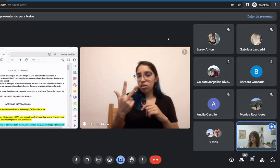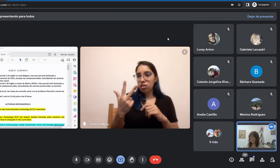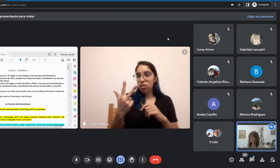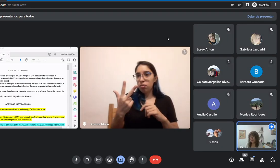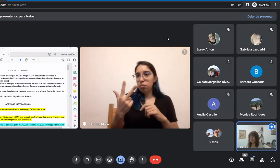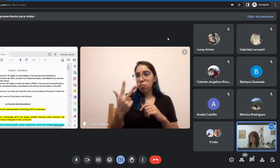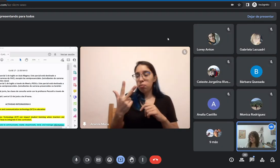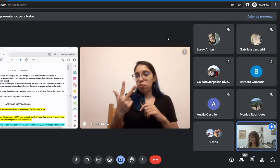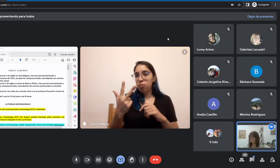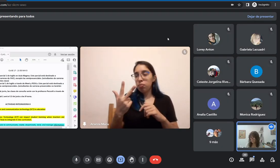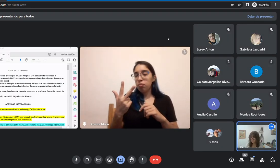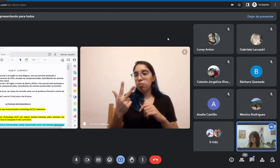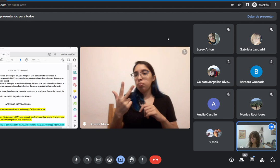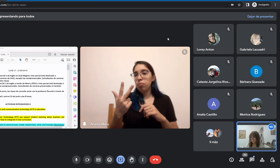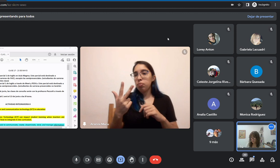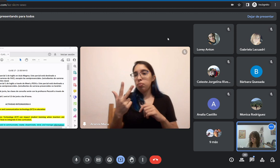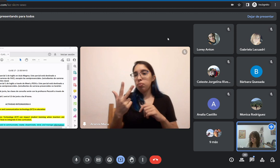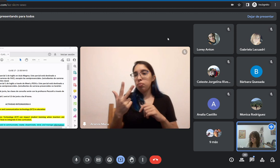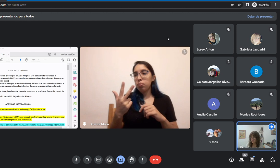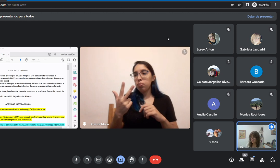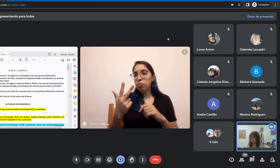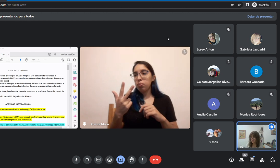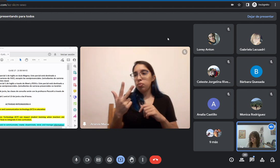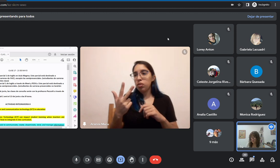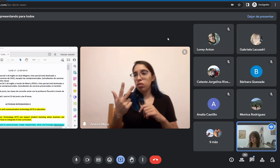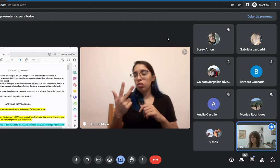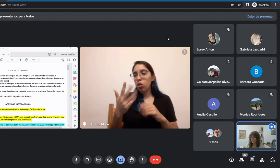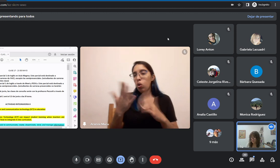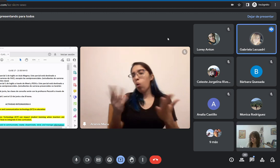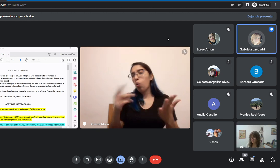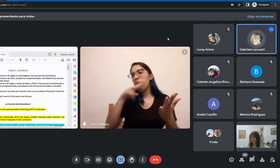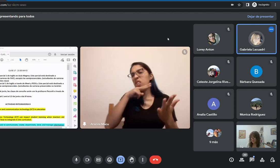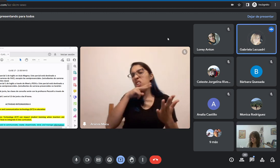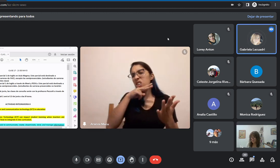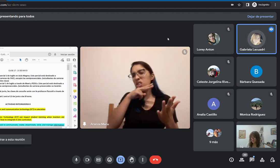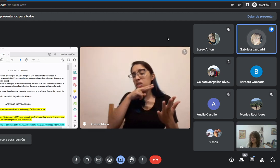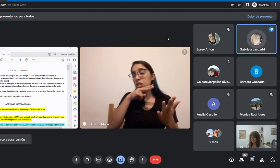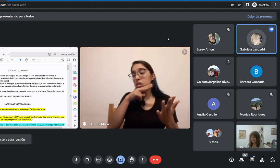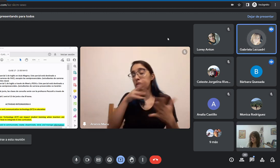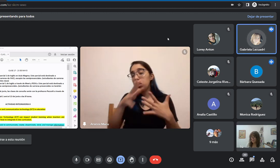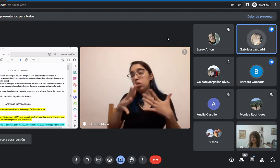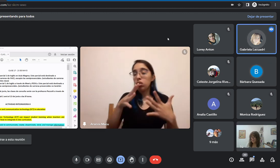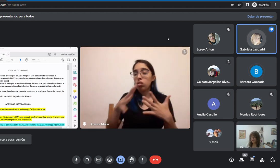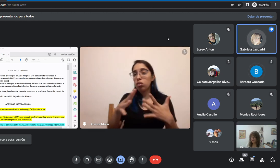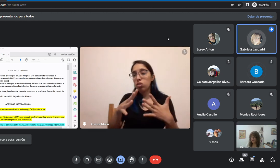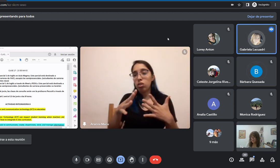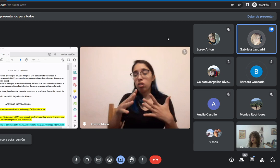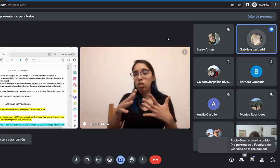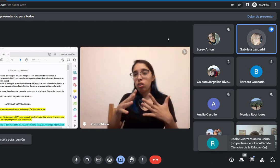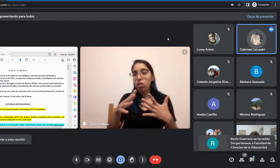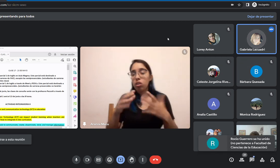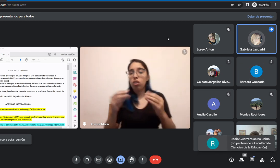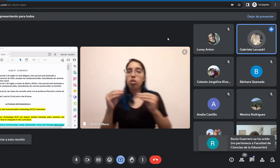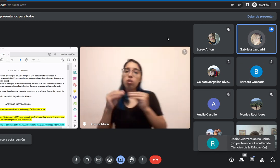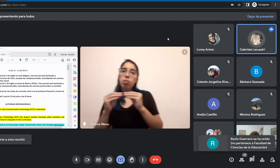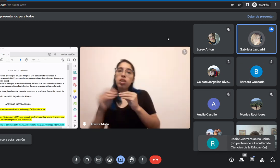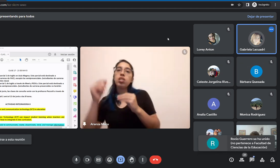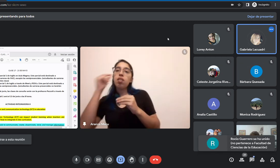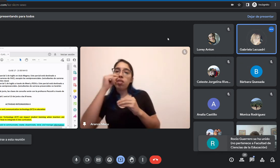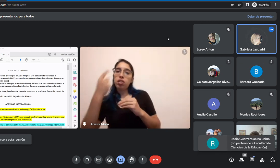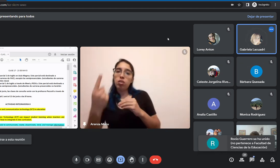Ahora, o era viernes, no me acuerdo qué era. Sí, del 21 al 23,